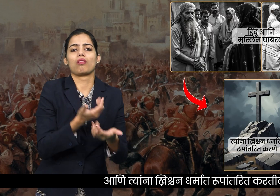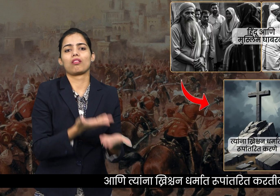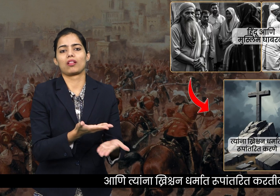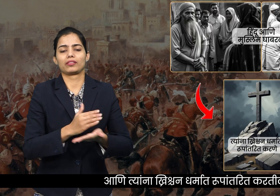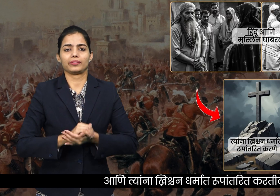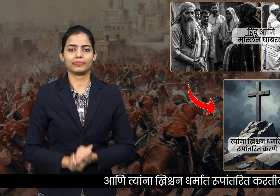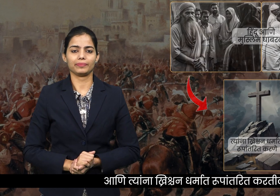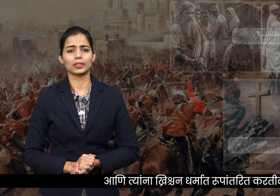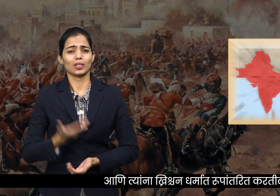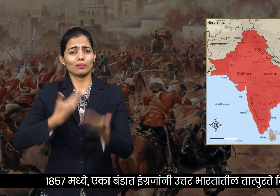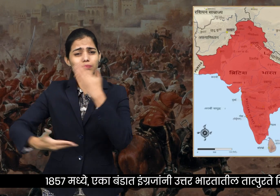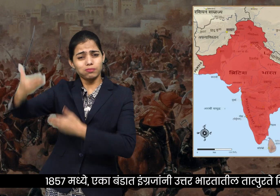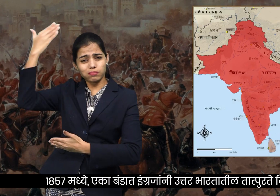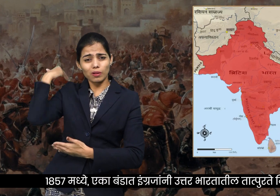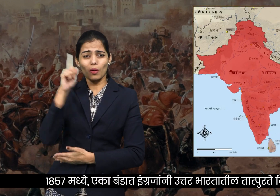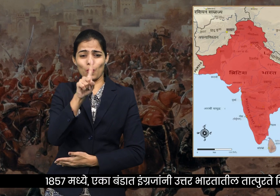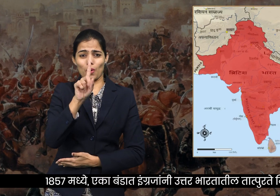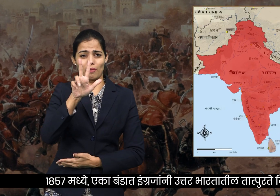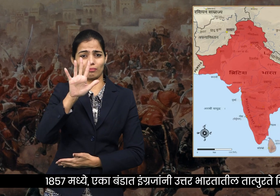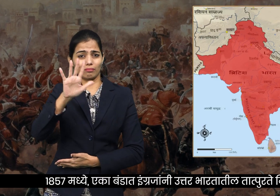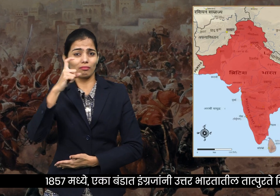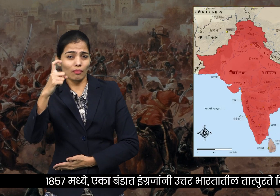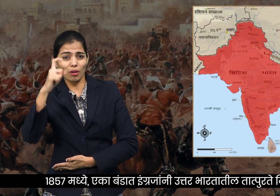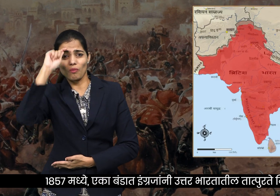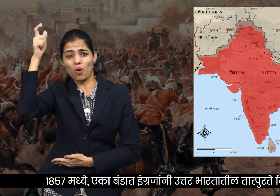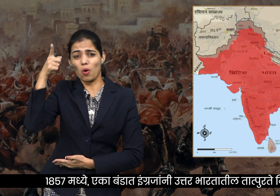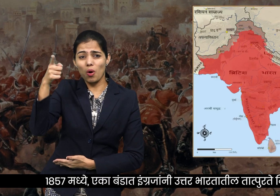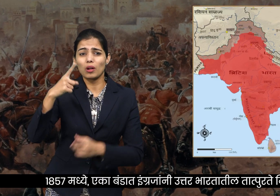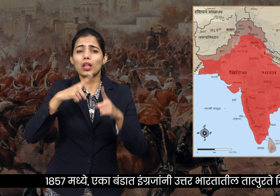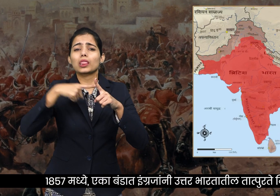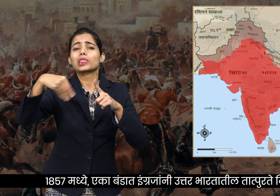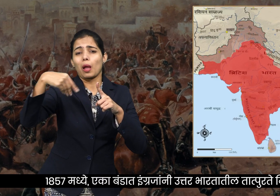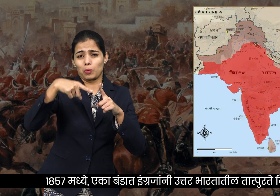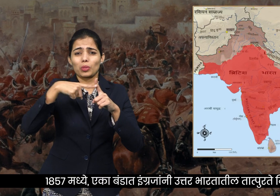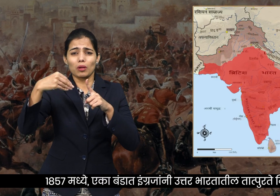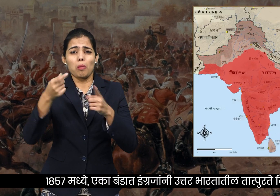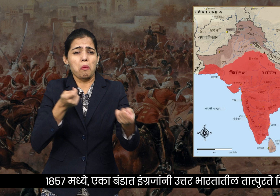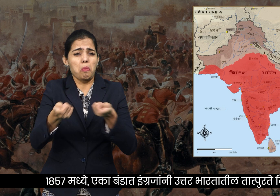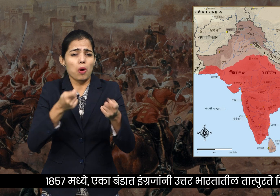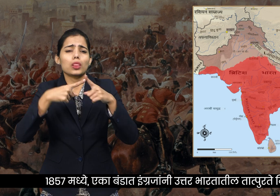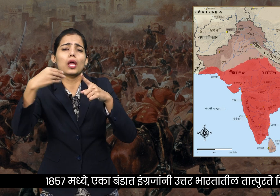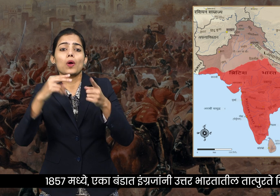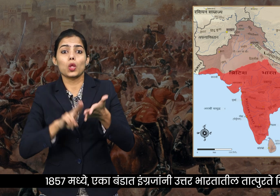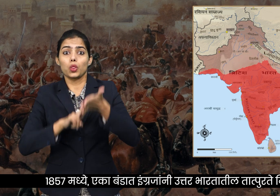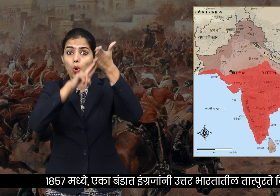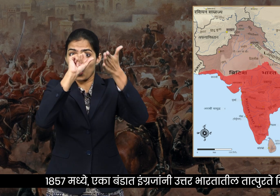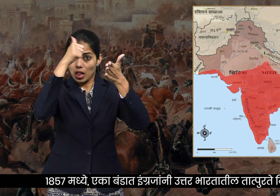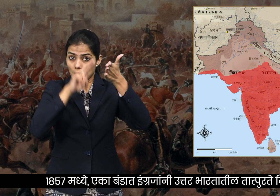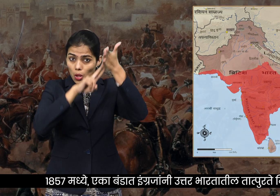धर्मात रूपांतरित करतील. 1857 मध्ये एका बंडात इंग्रजांनी उत्तर